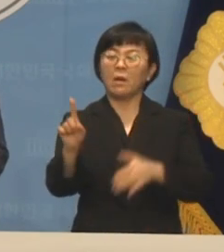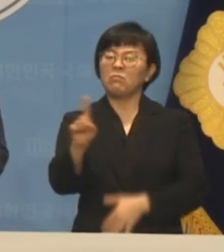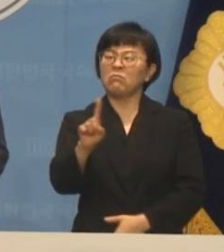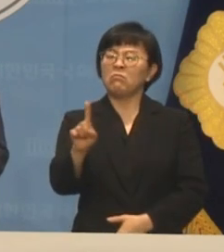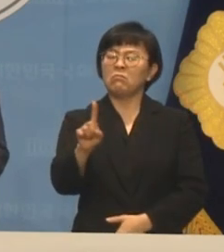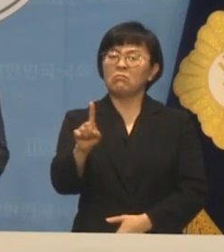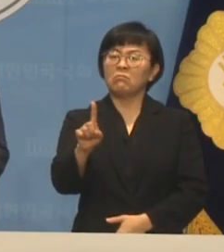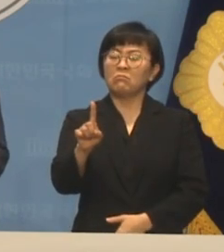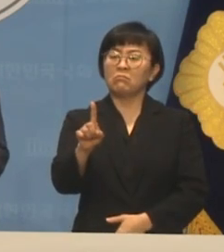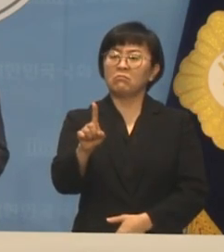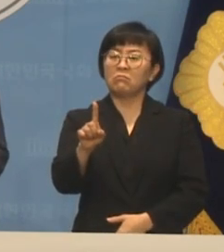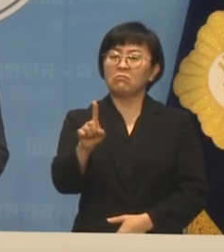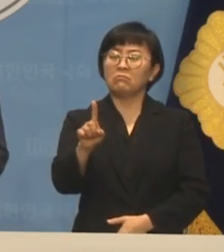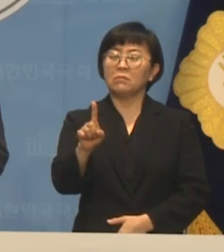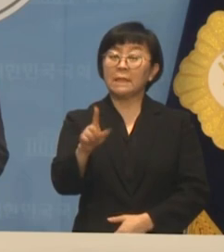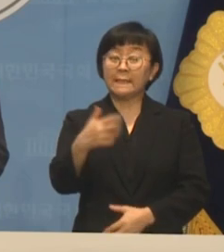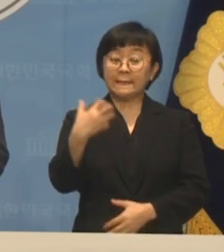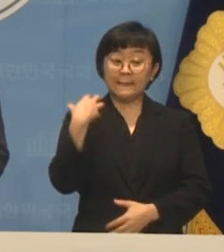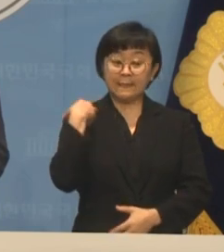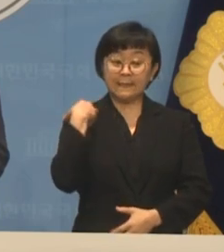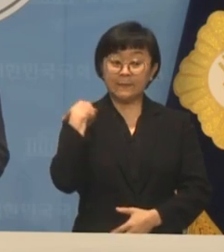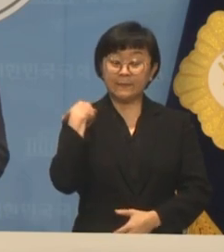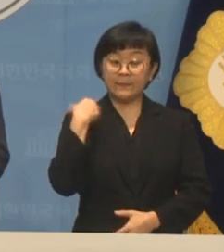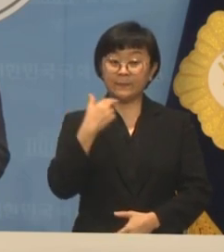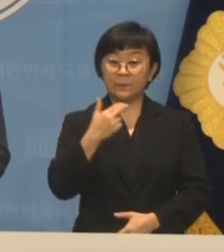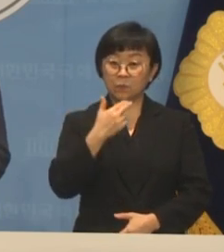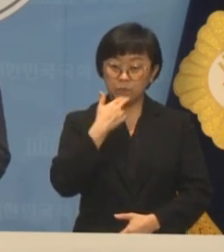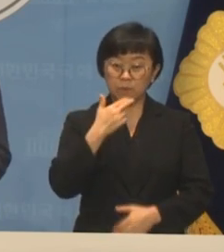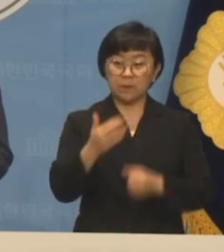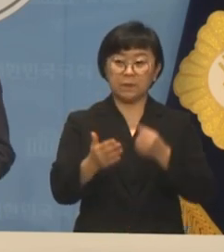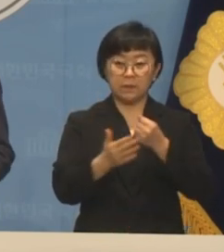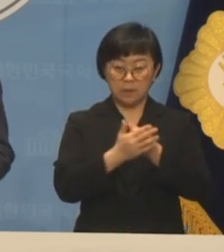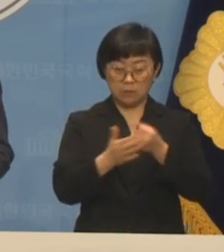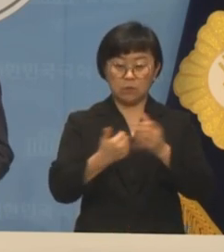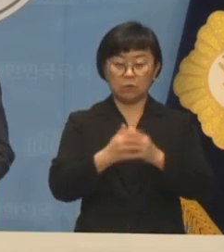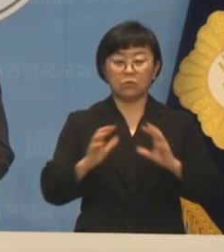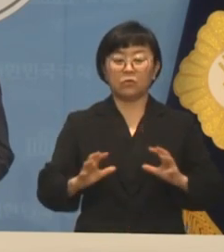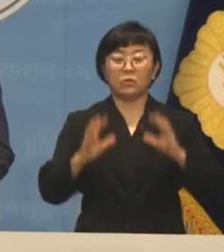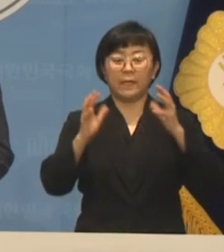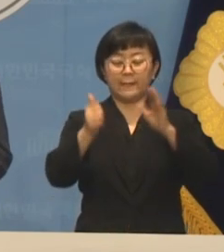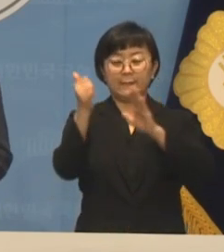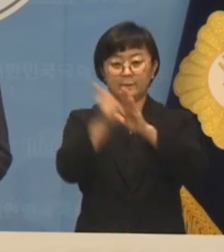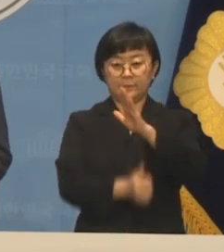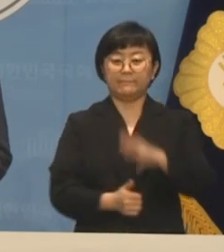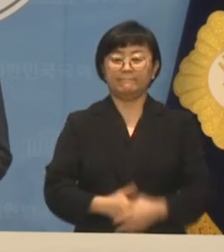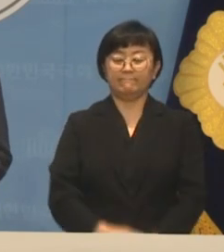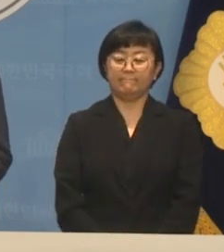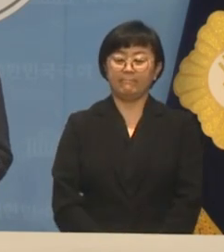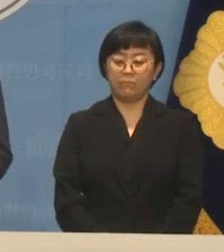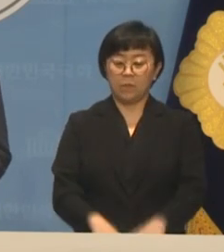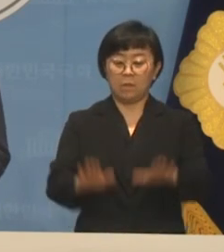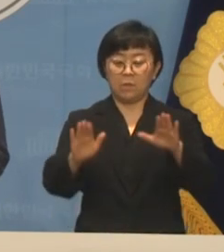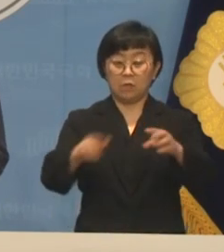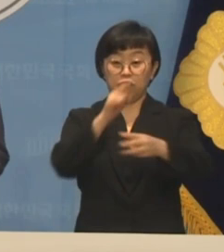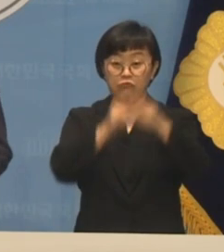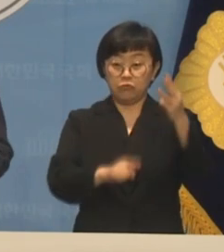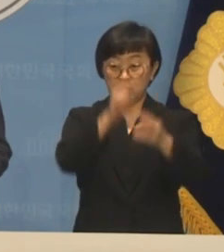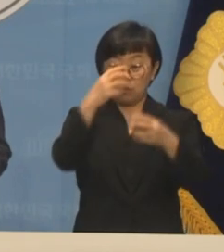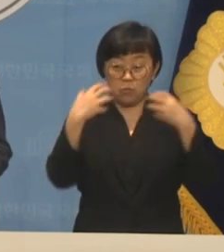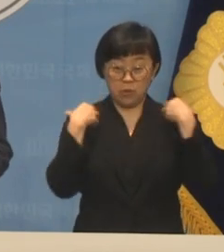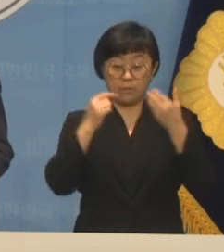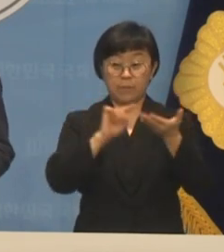아무런 책임과 역할을 다하지 못한 국가의 실패입니다. 이번에 윤석열